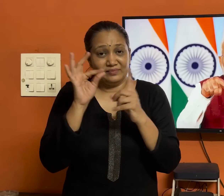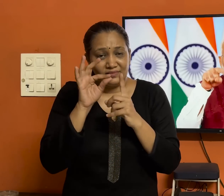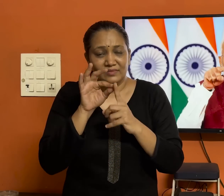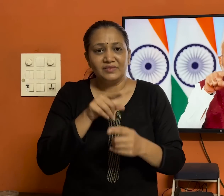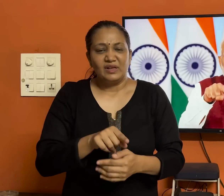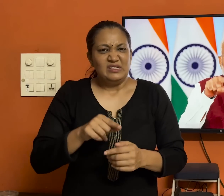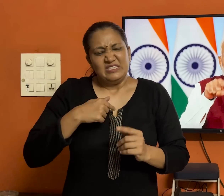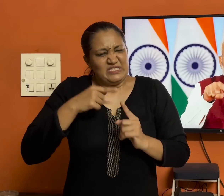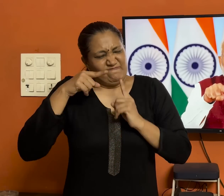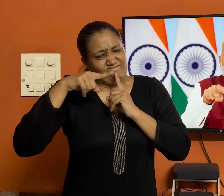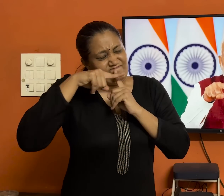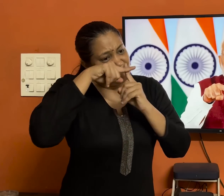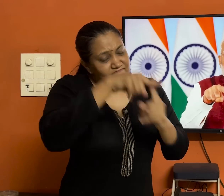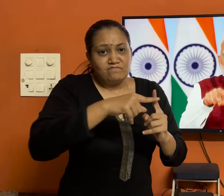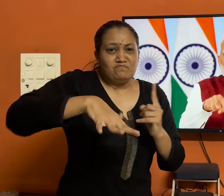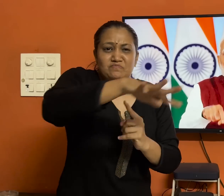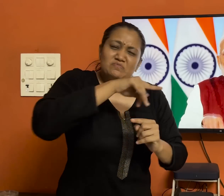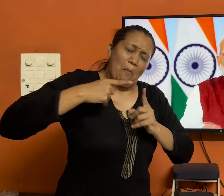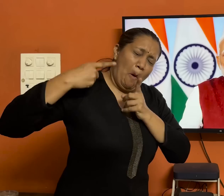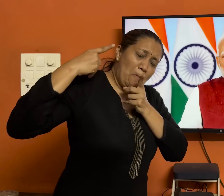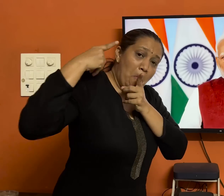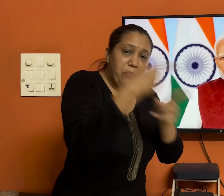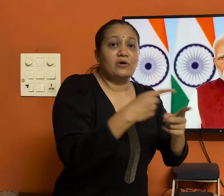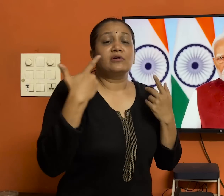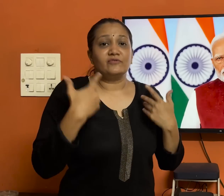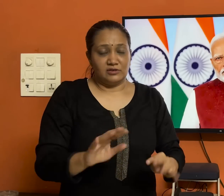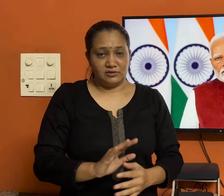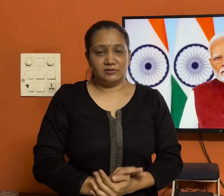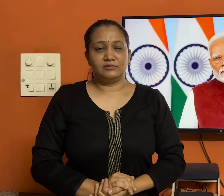पाकिस्तान के सीने पर वार कर दिया।